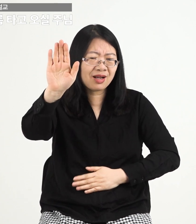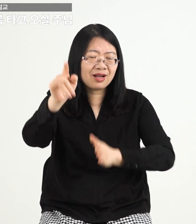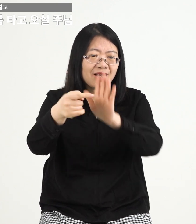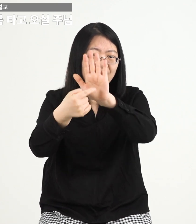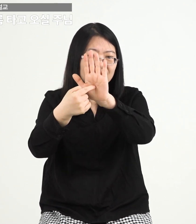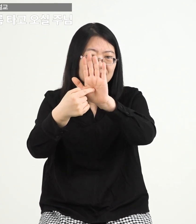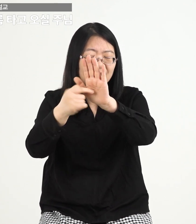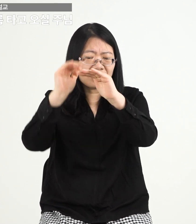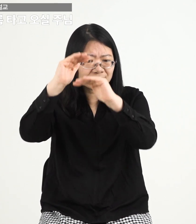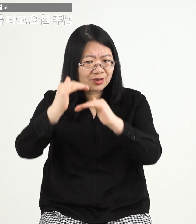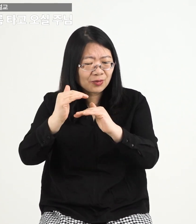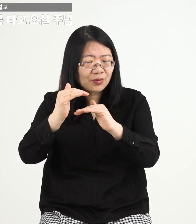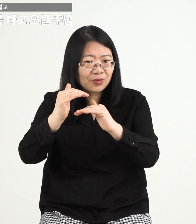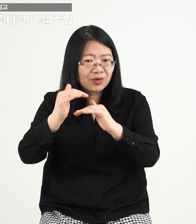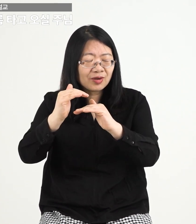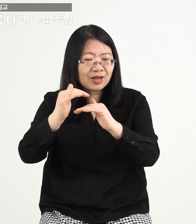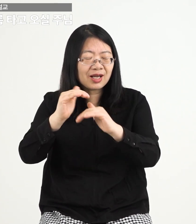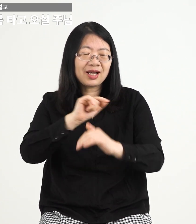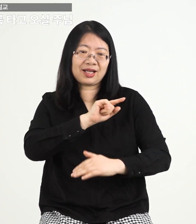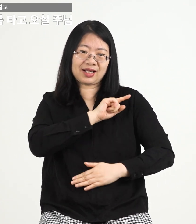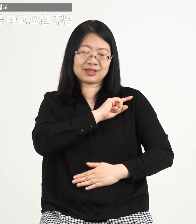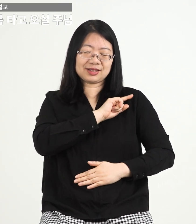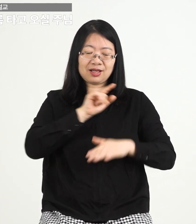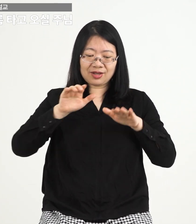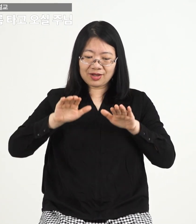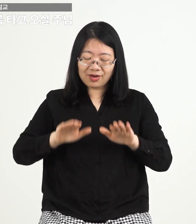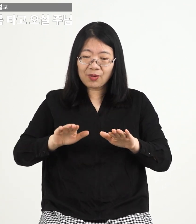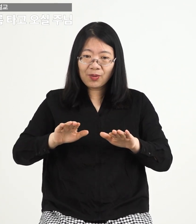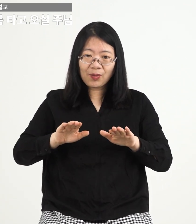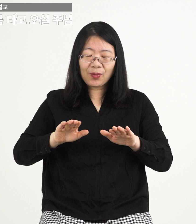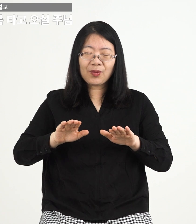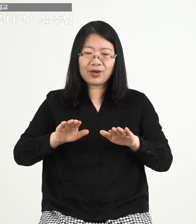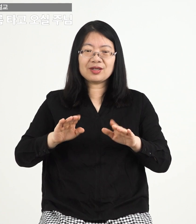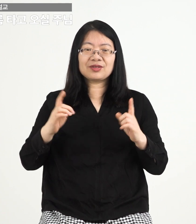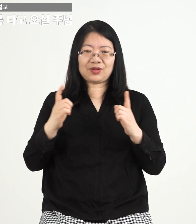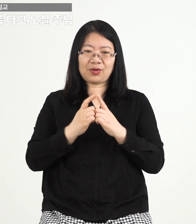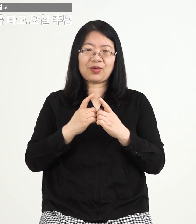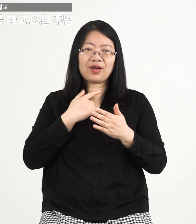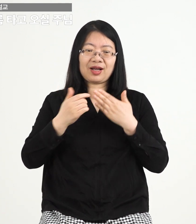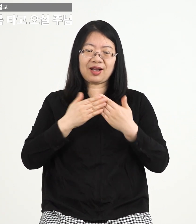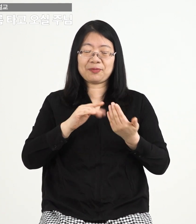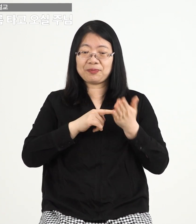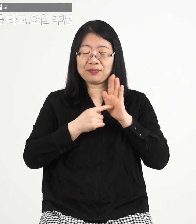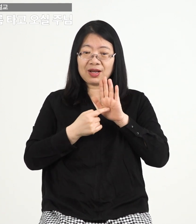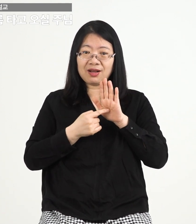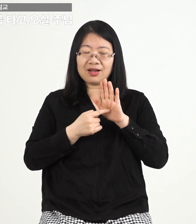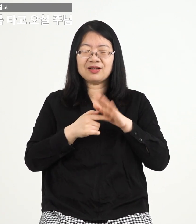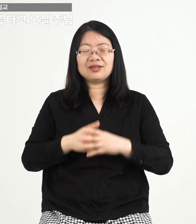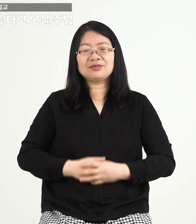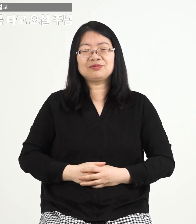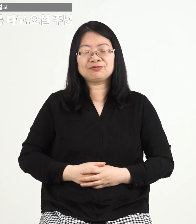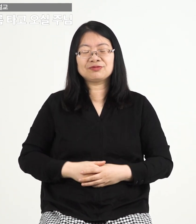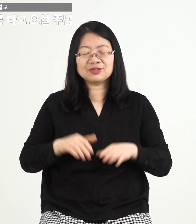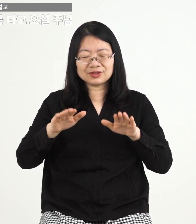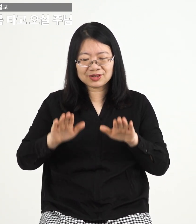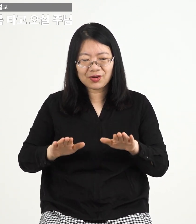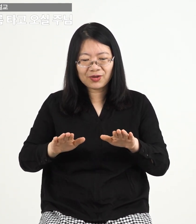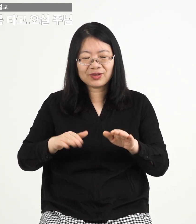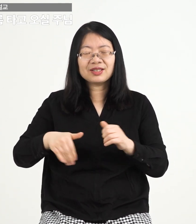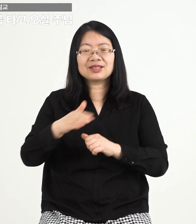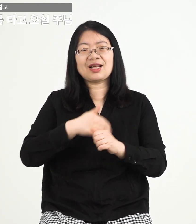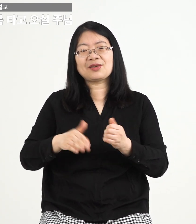나타날 글들이겠습니까? 가장 현실적인 글들이겠습니까? 그렇죠. 가장